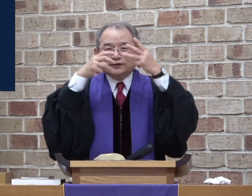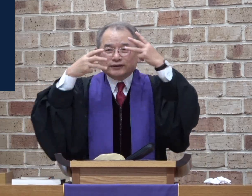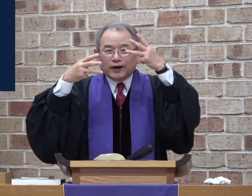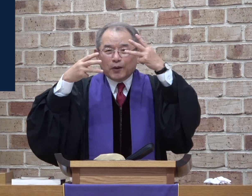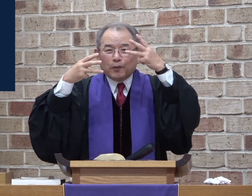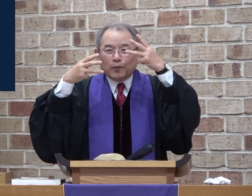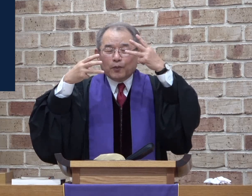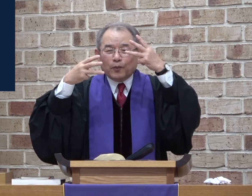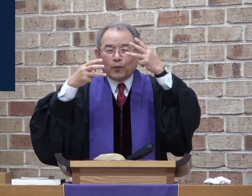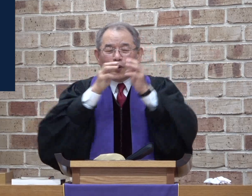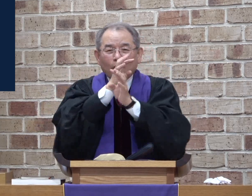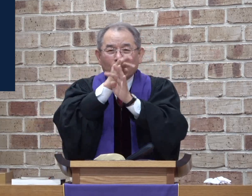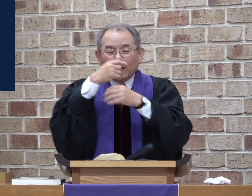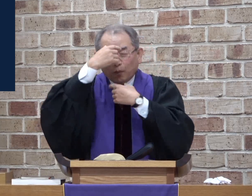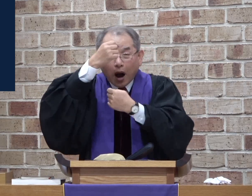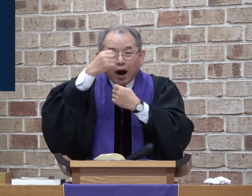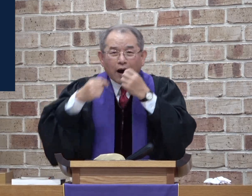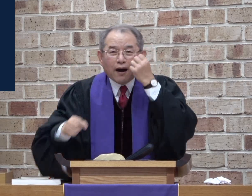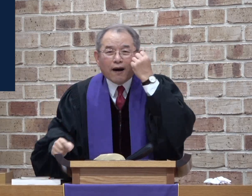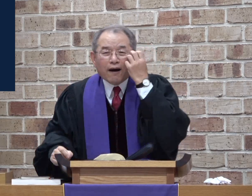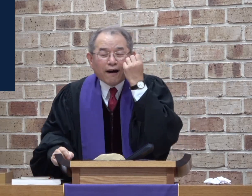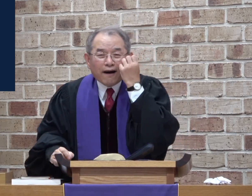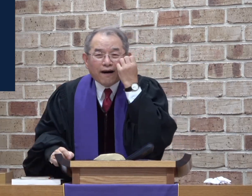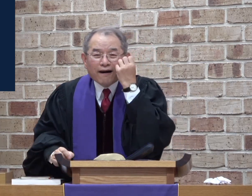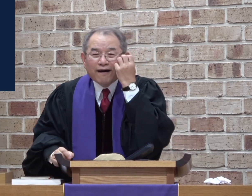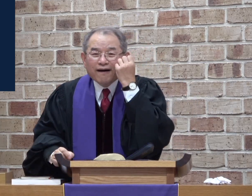3월 3일입니다. 정말 신기합니다.